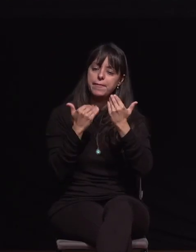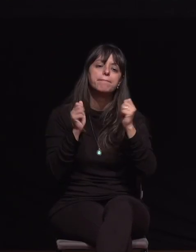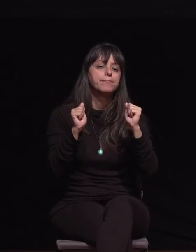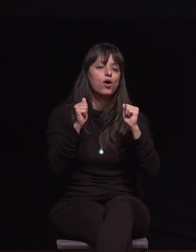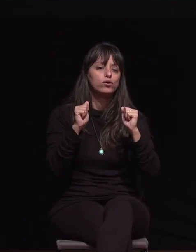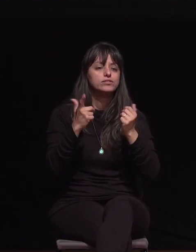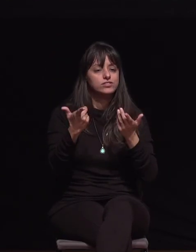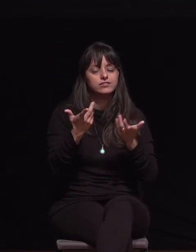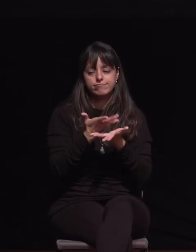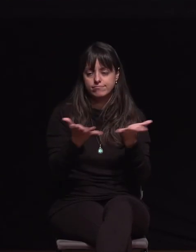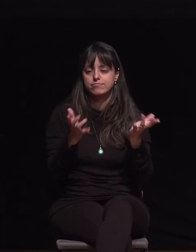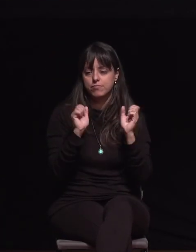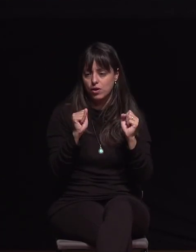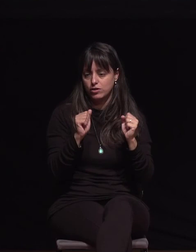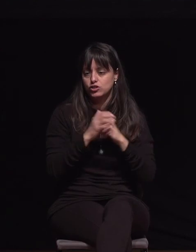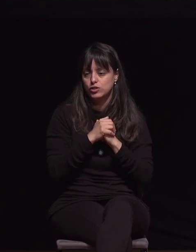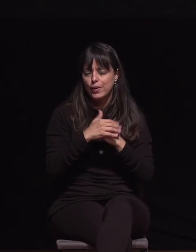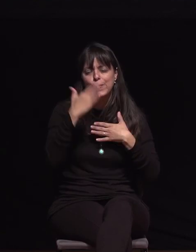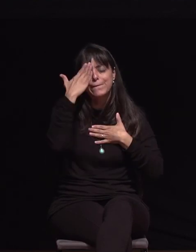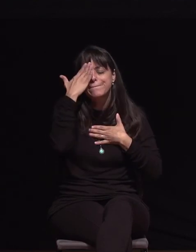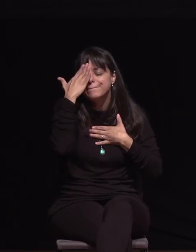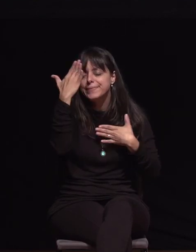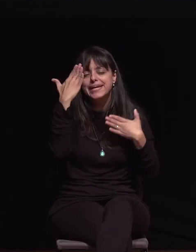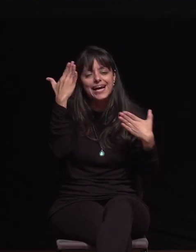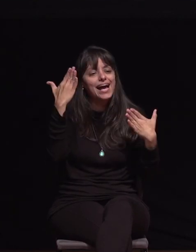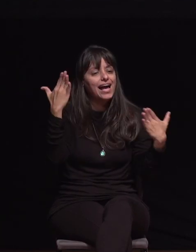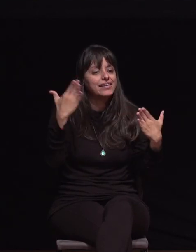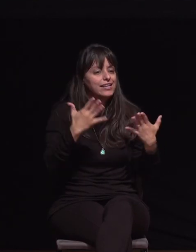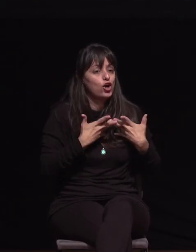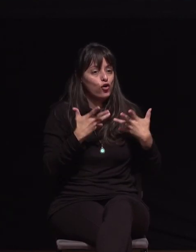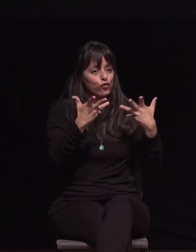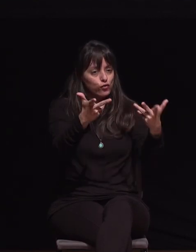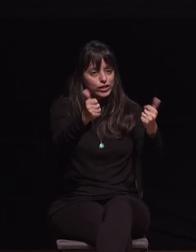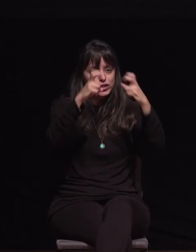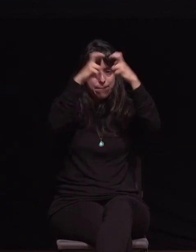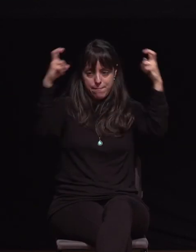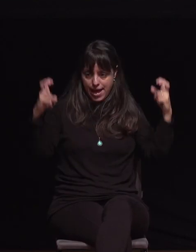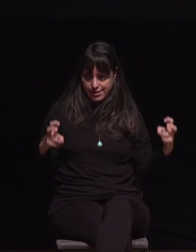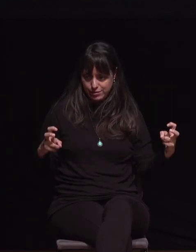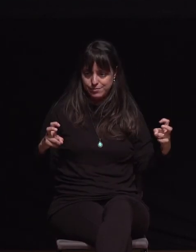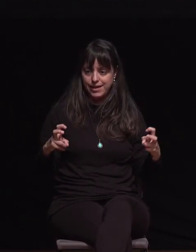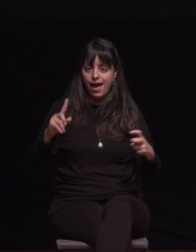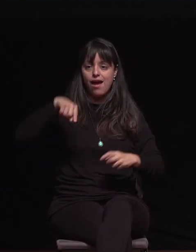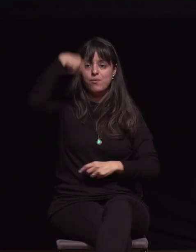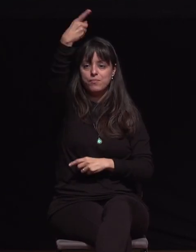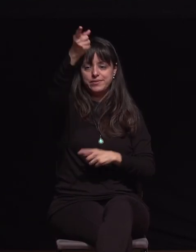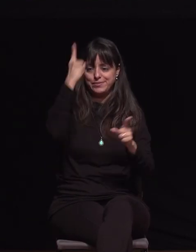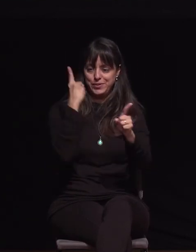café. E obrigada, Márcio, também pelo convite, e até a próxima sessão. Obrigada.